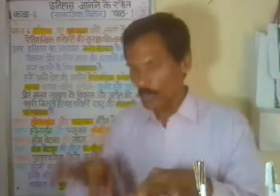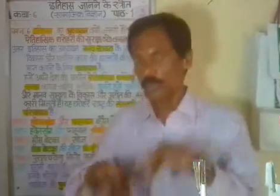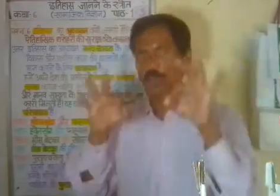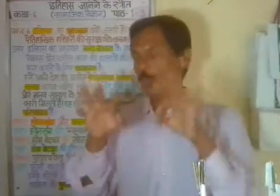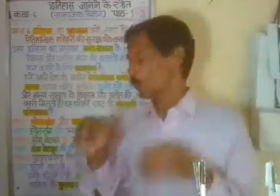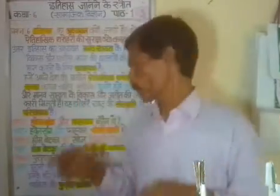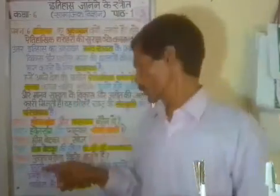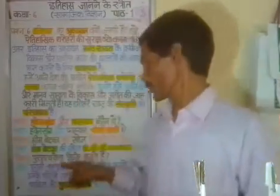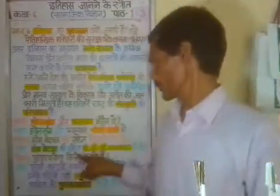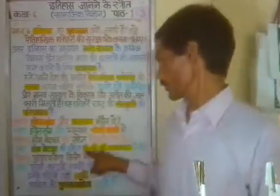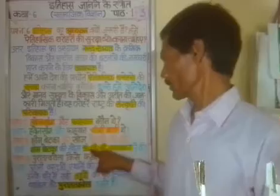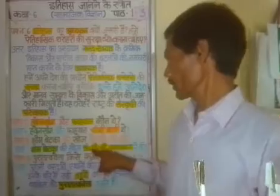खोज